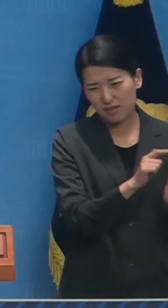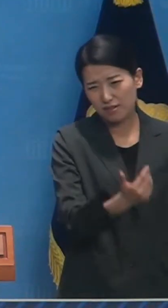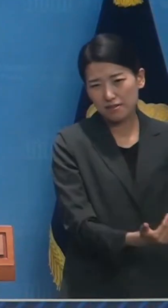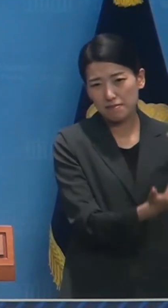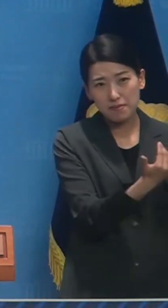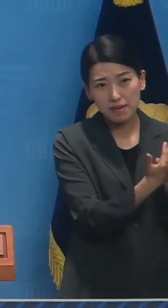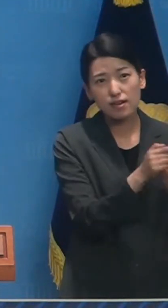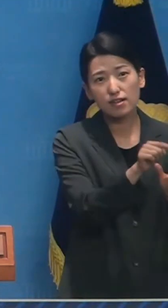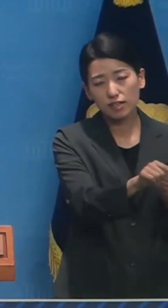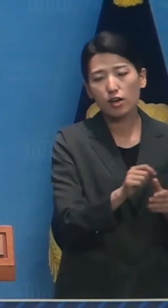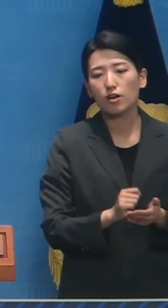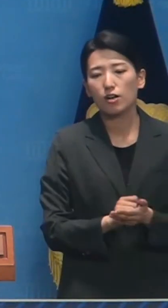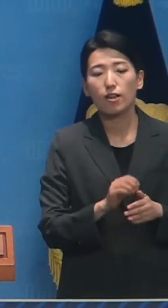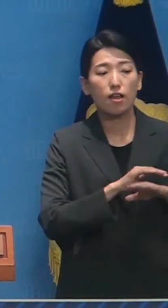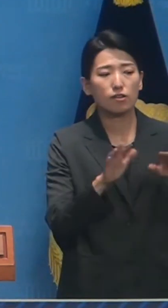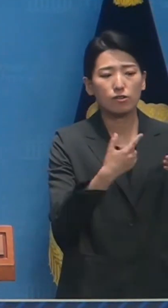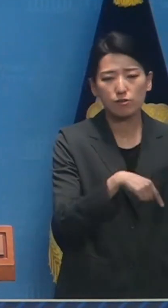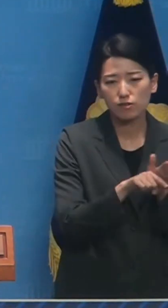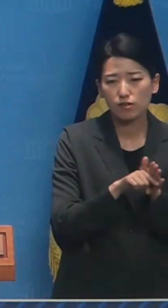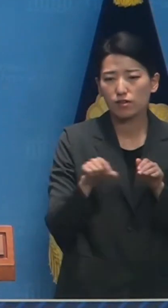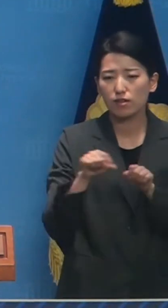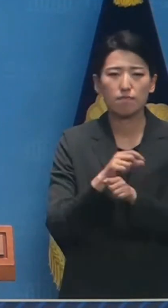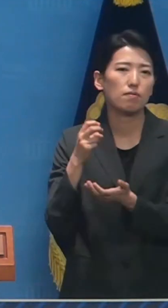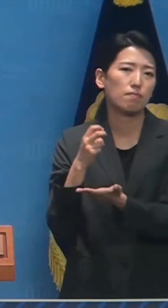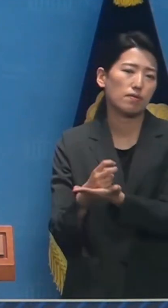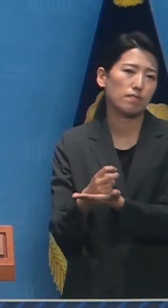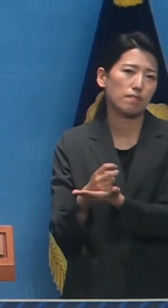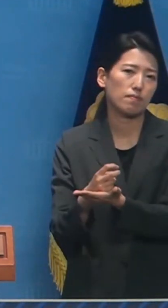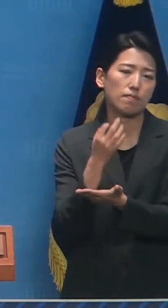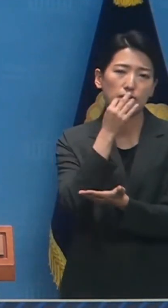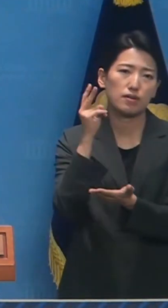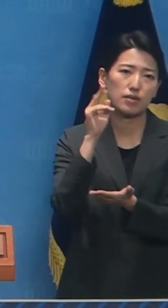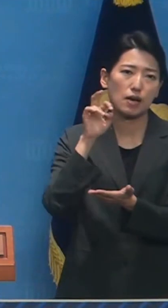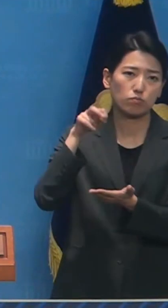특별법을 추진하는 양문석 의원과 공동